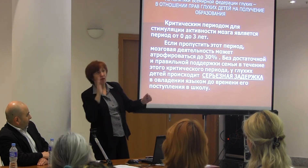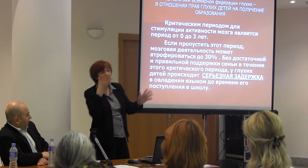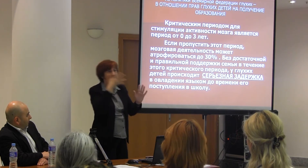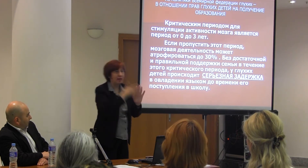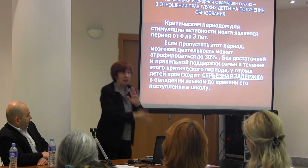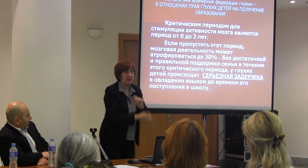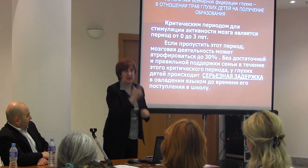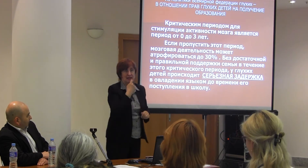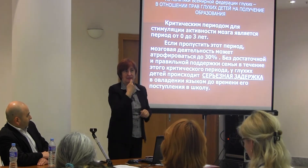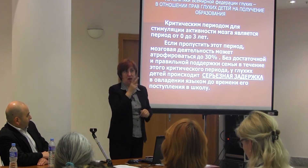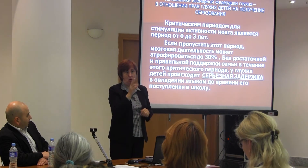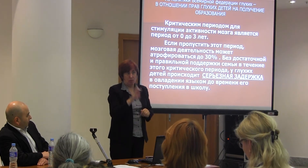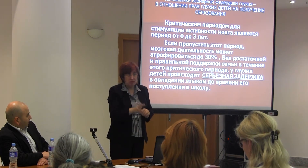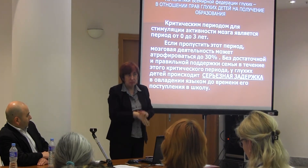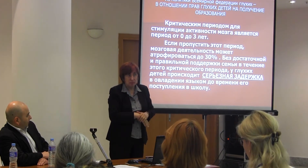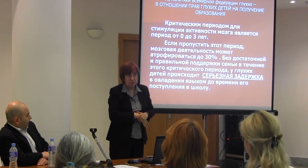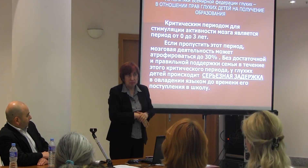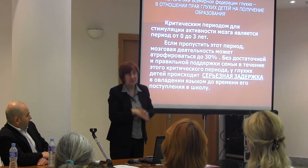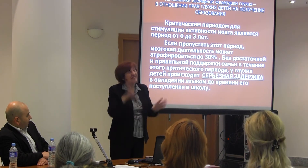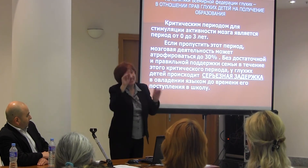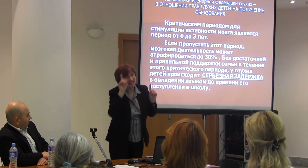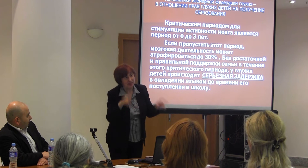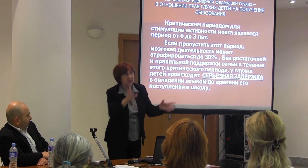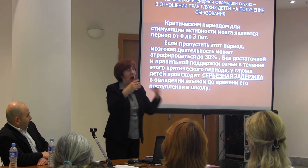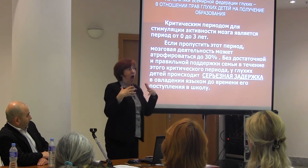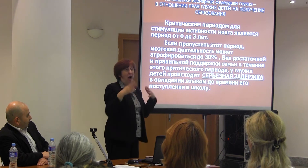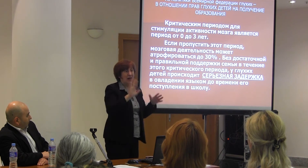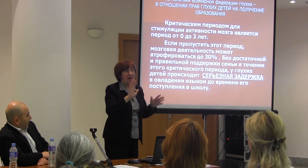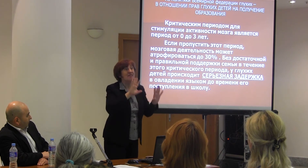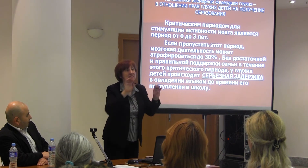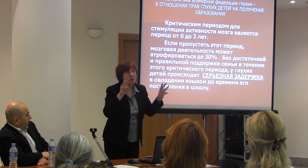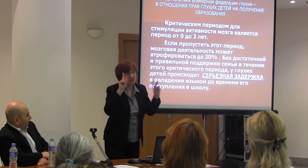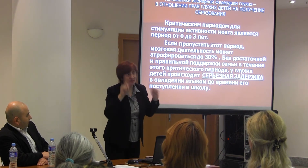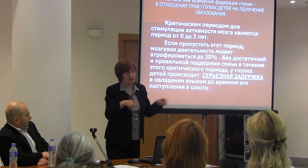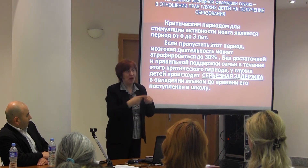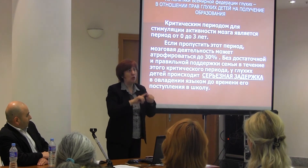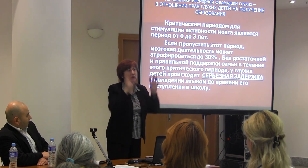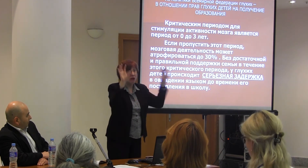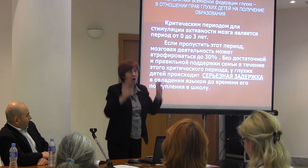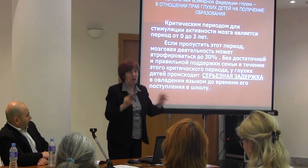у глухого ребенка может произойти очень серьезная задержка в развитии.